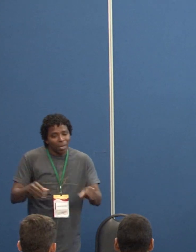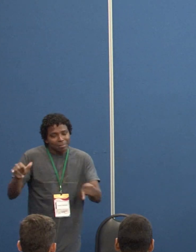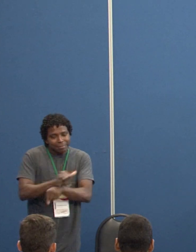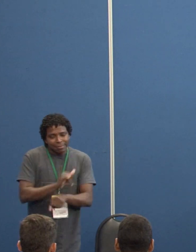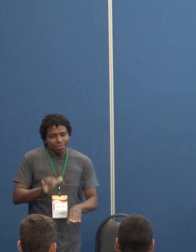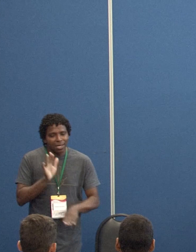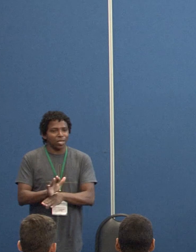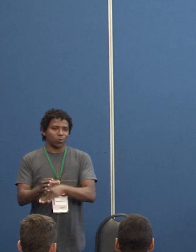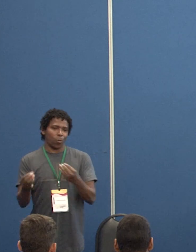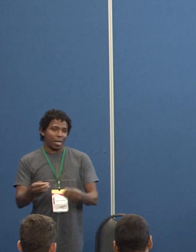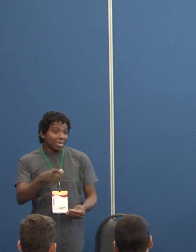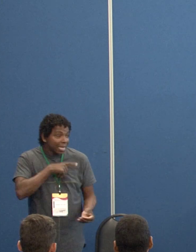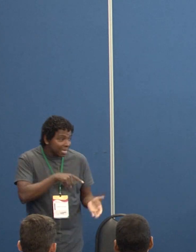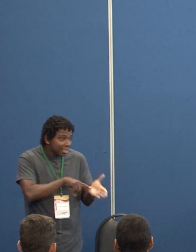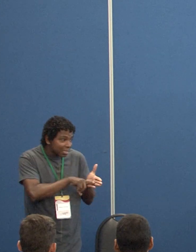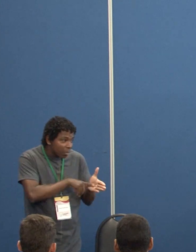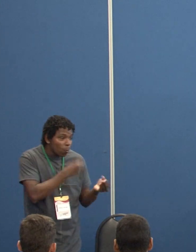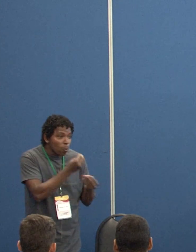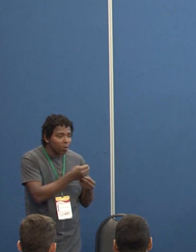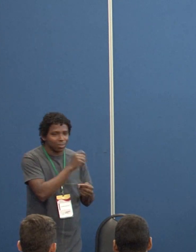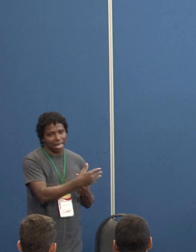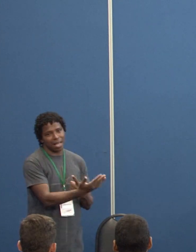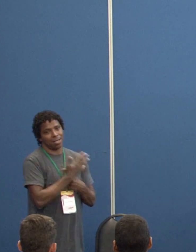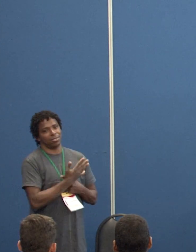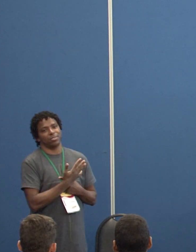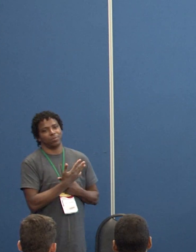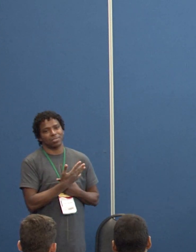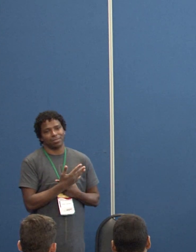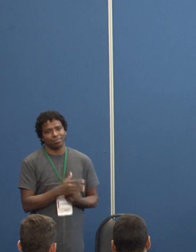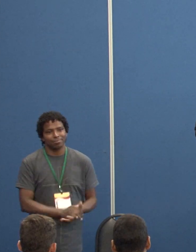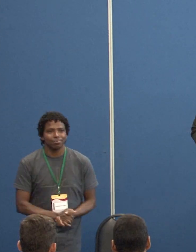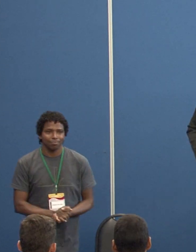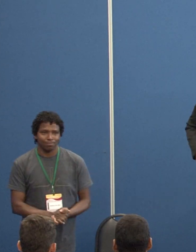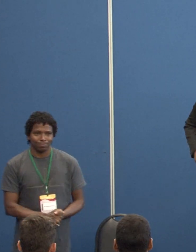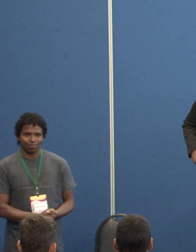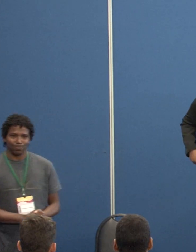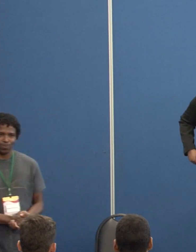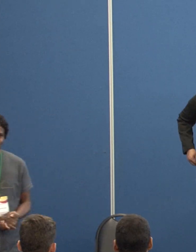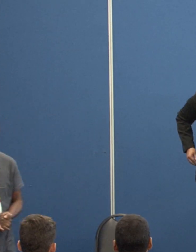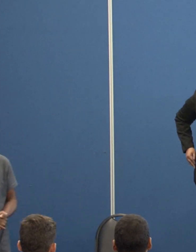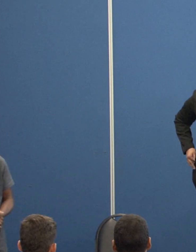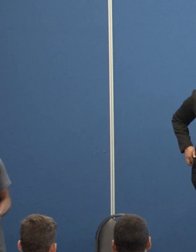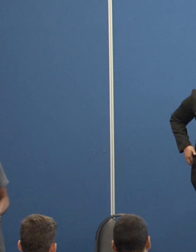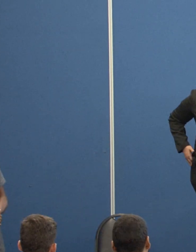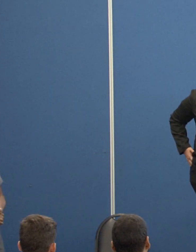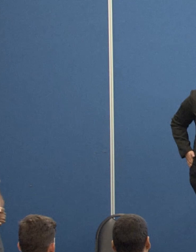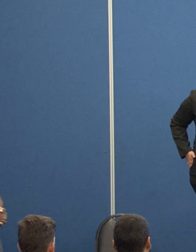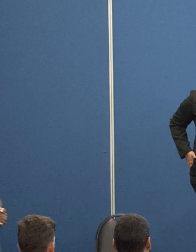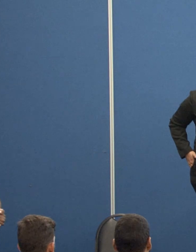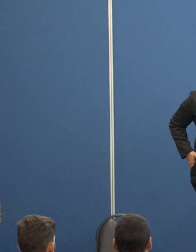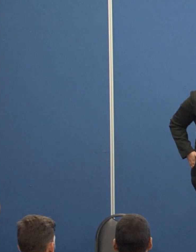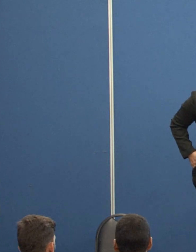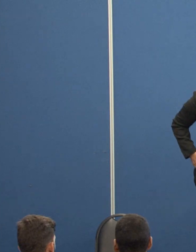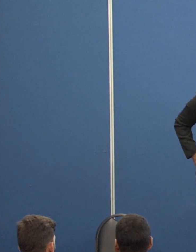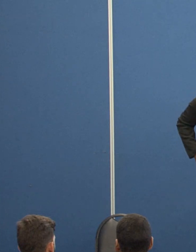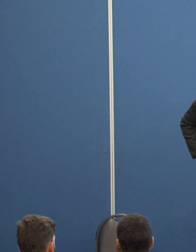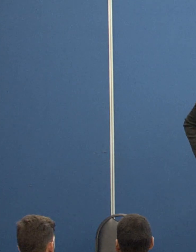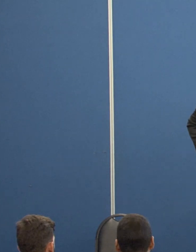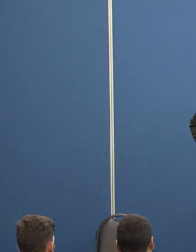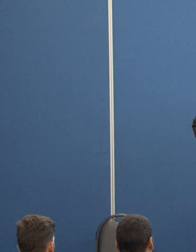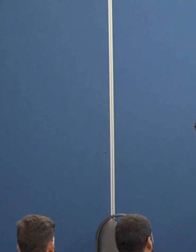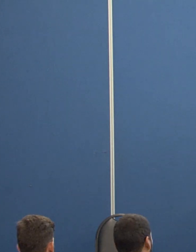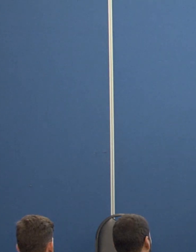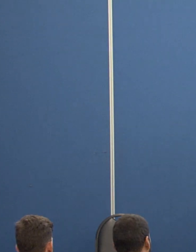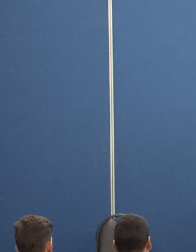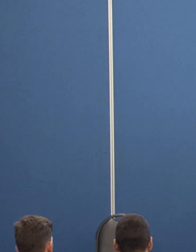vida acadêmica no percurso regular. E essas pesquisas são importantes para amparar esse processo educacional nessa